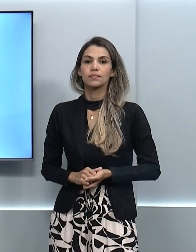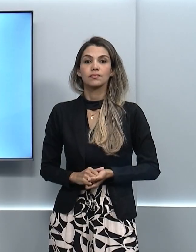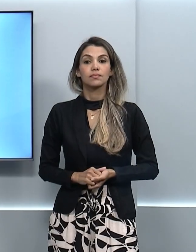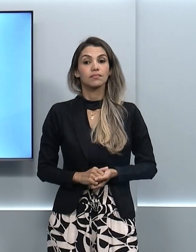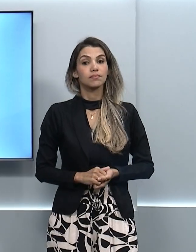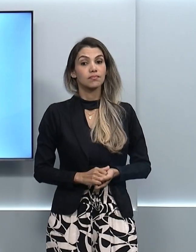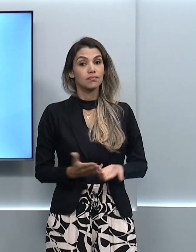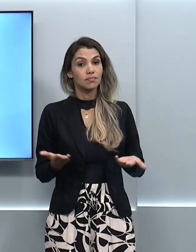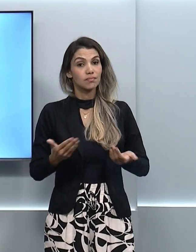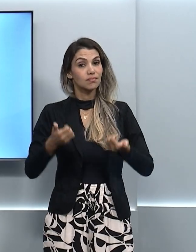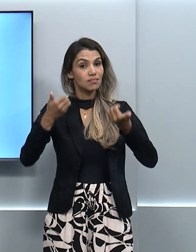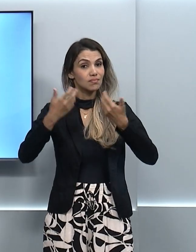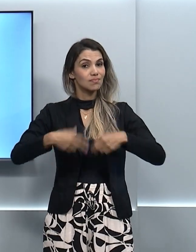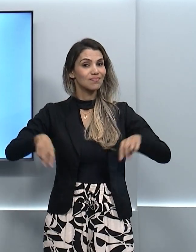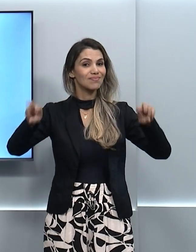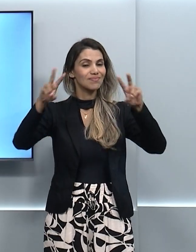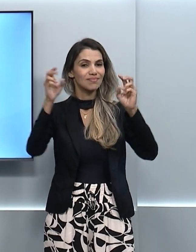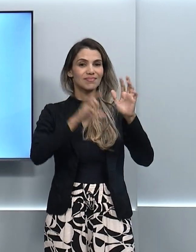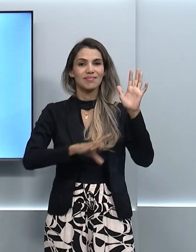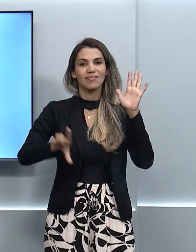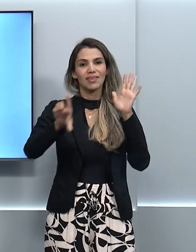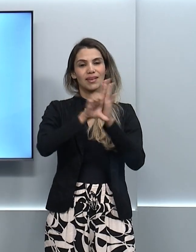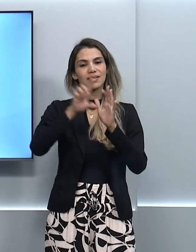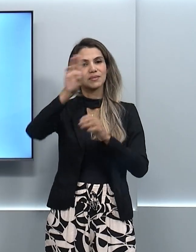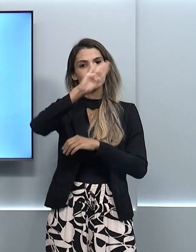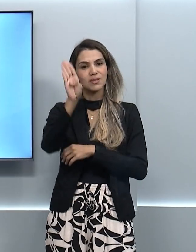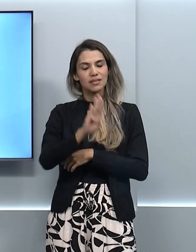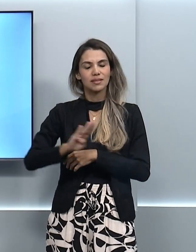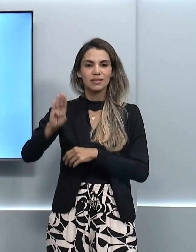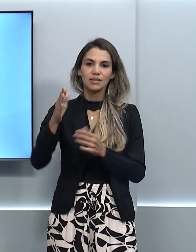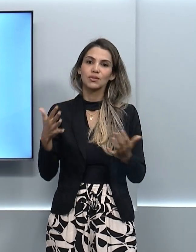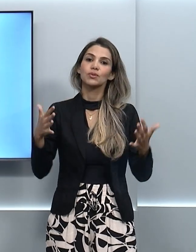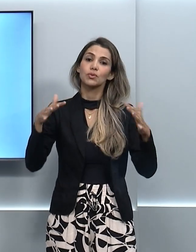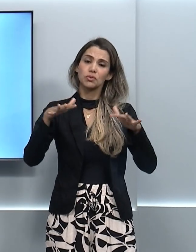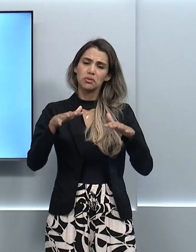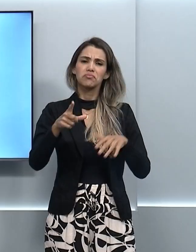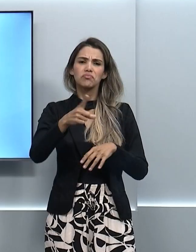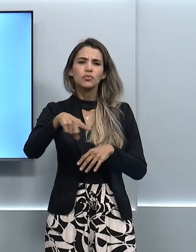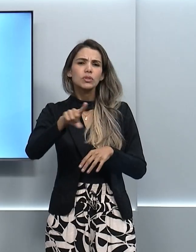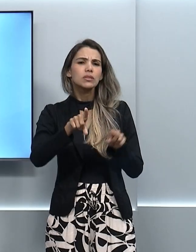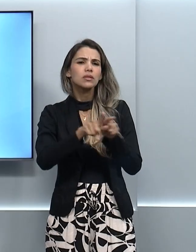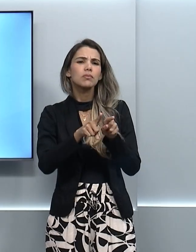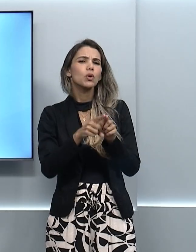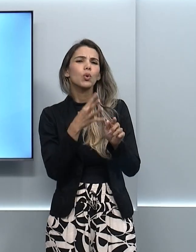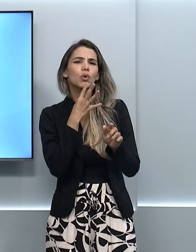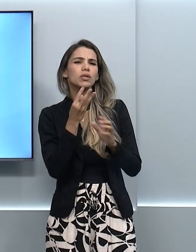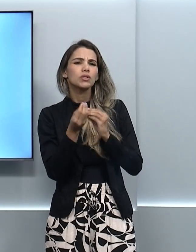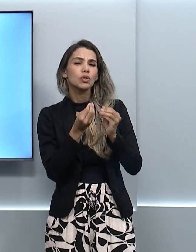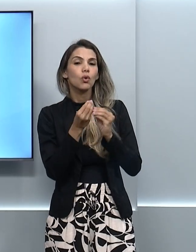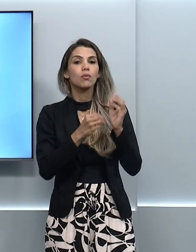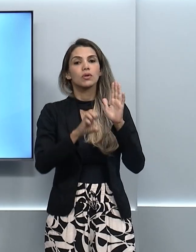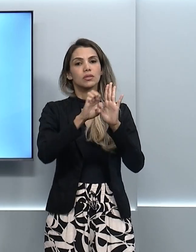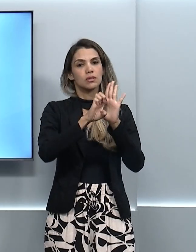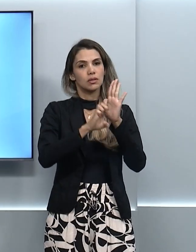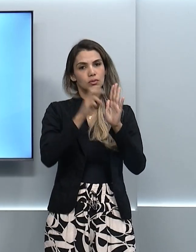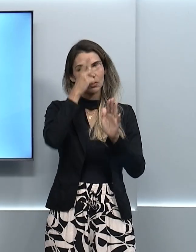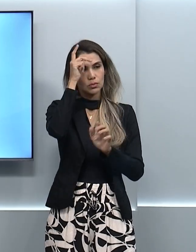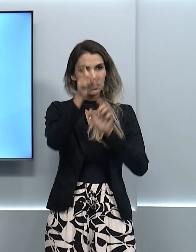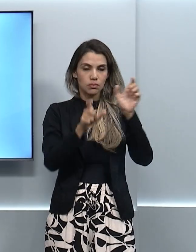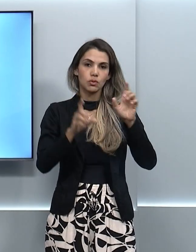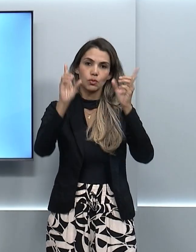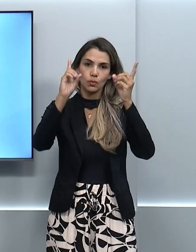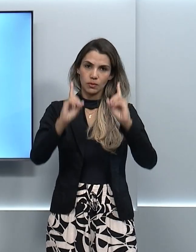E agora a gente vai falar sobre a Lei Brasileira de Inclusão, que também é conhecida como Estatuto da Pessoa